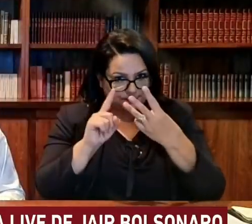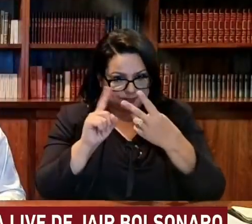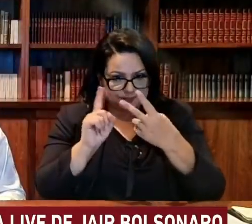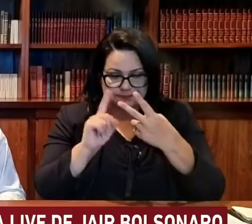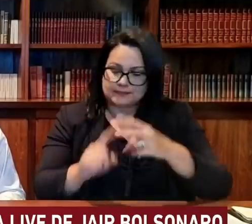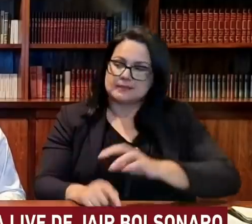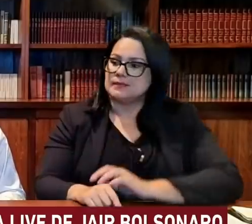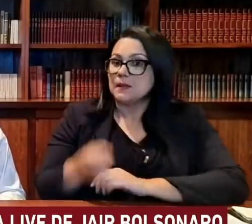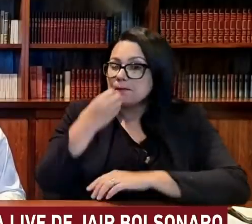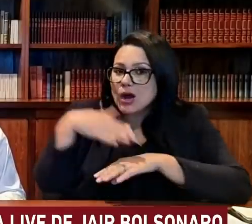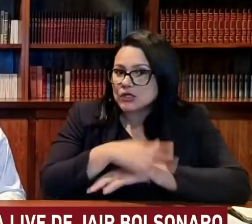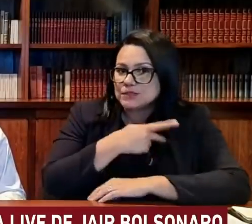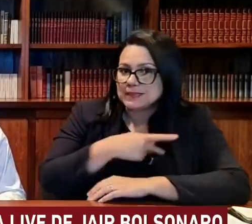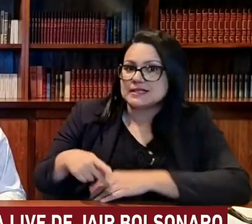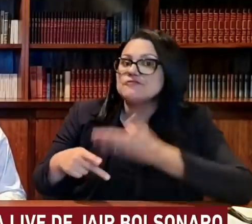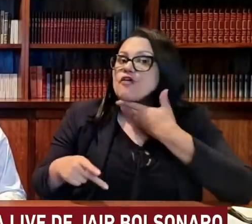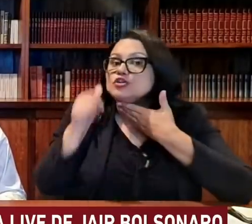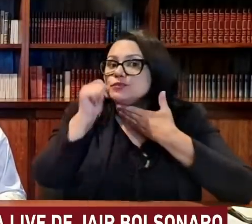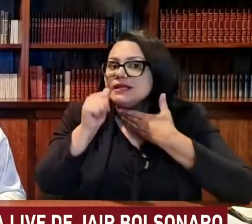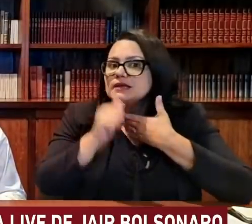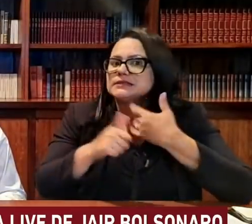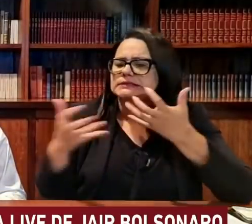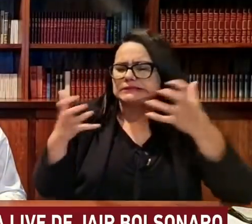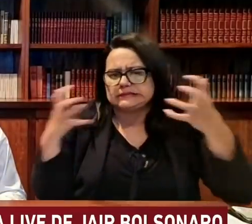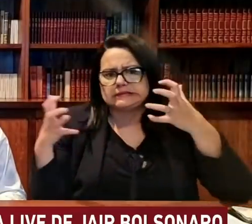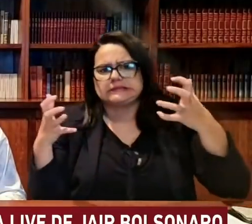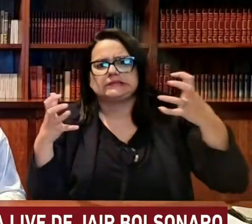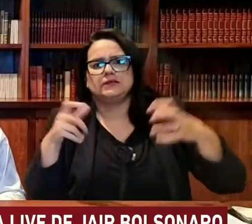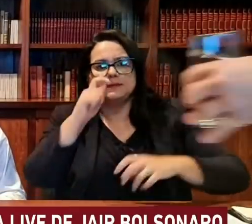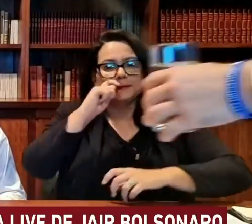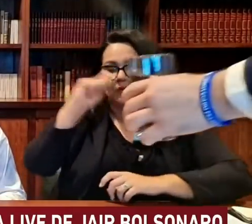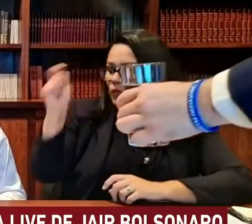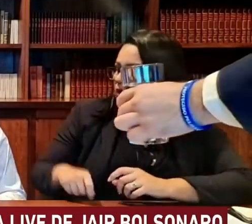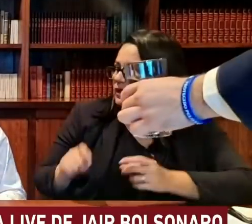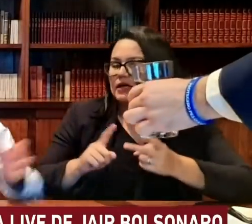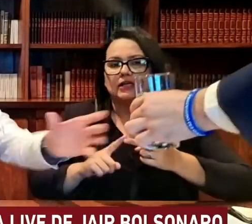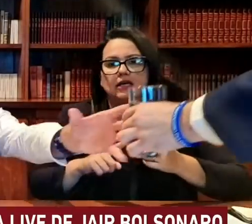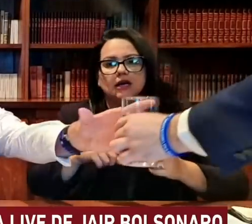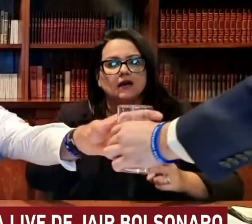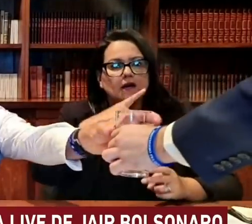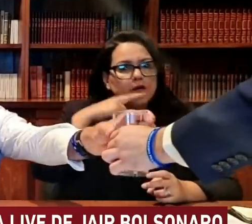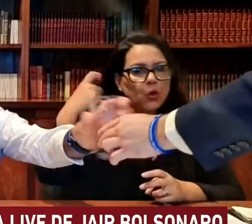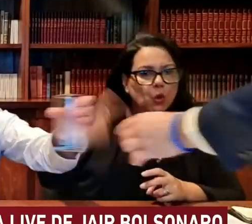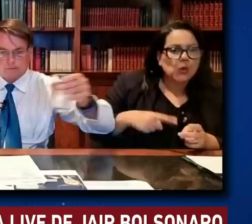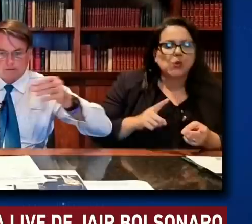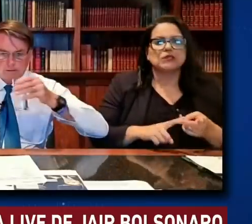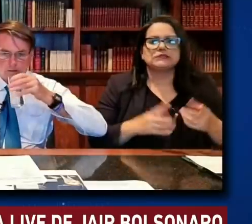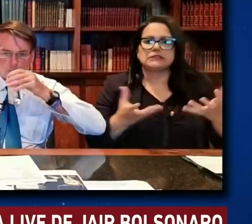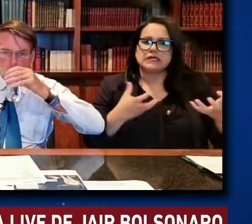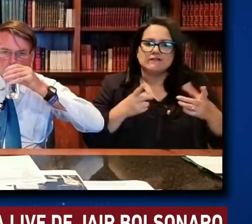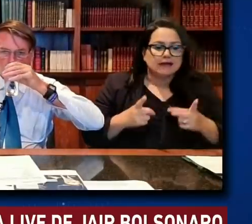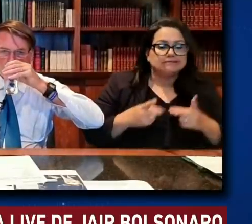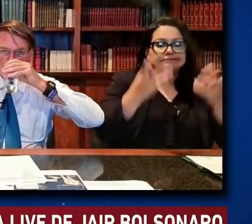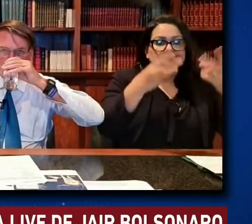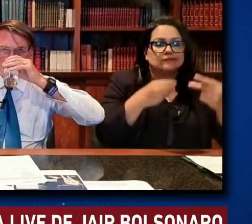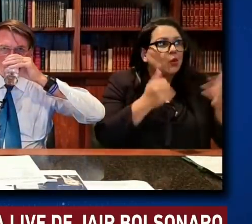Boa noite, presidente Bolsonaro. Presidente, diante do agravamento da crise Ucrânia-Rússia e as incertezas sobre a exportação de